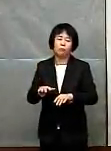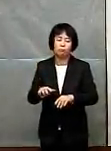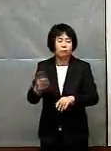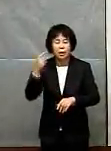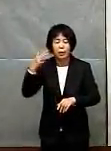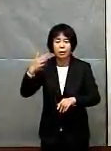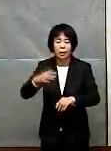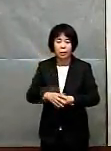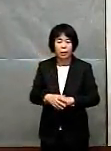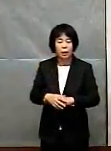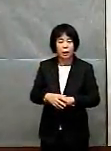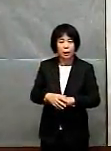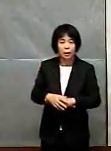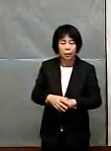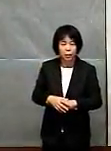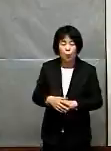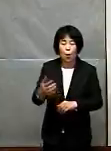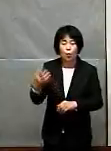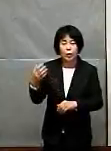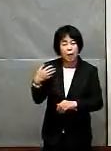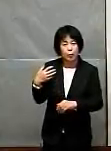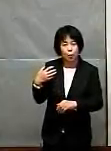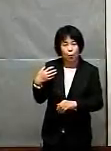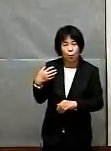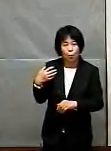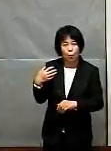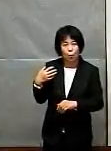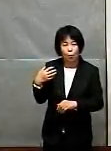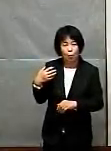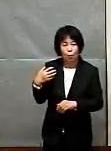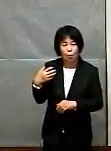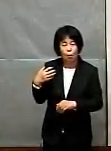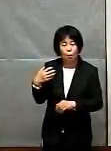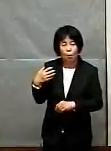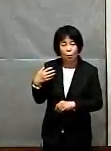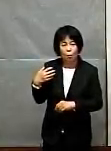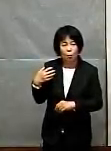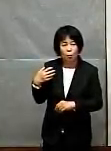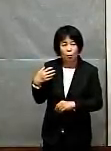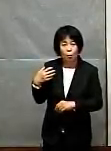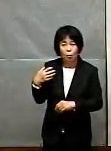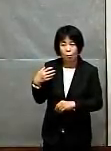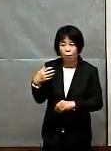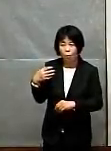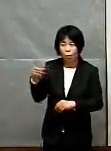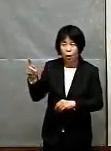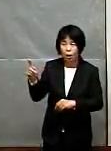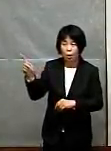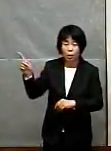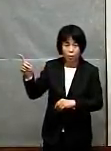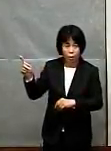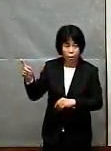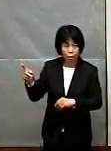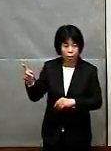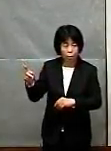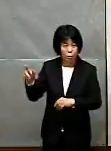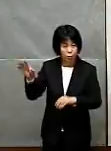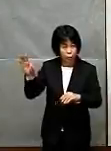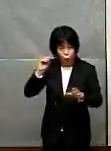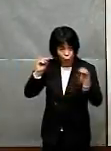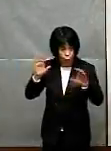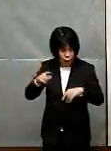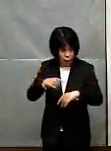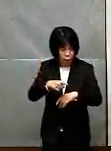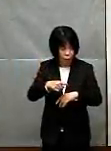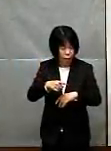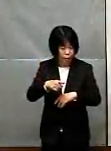ですが、なお担当から入ってないということでよろしいですよね。